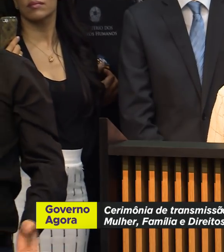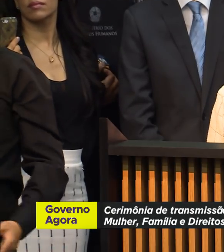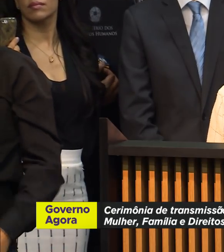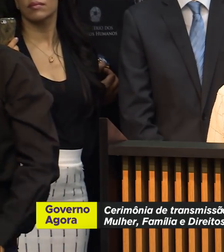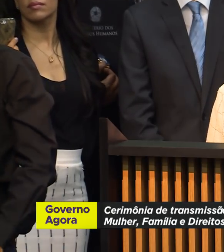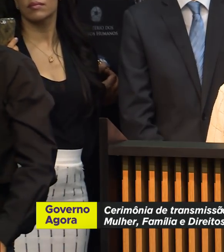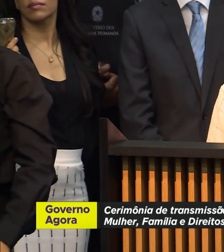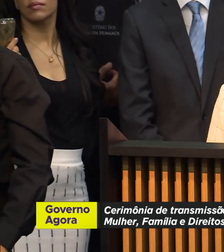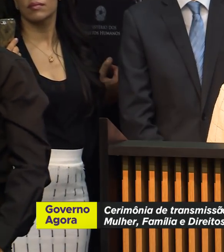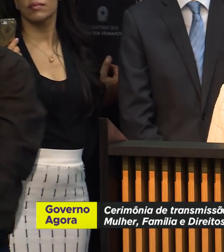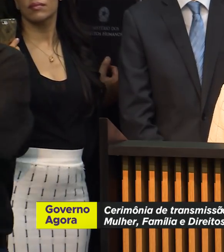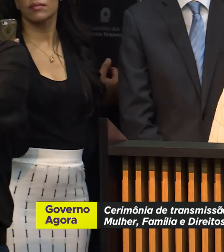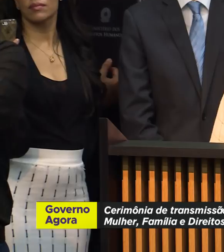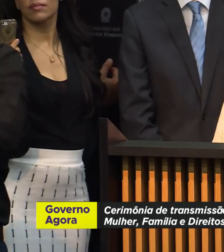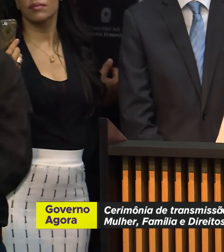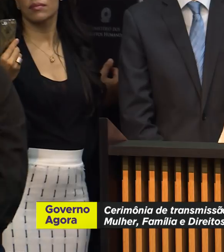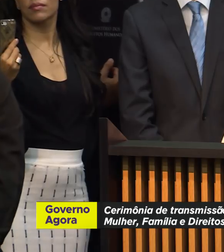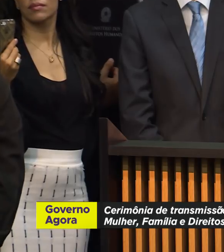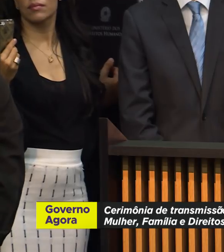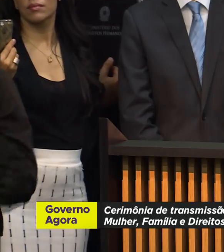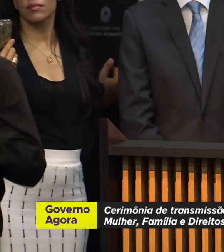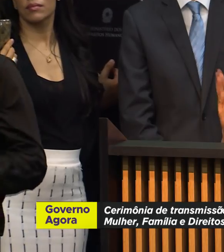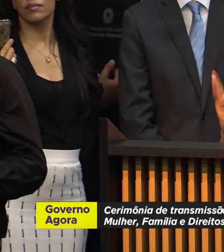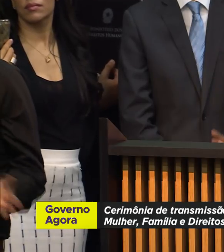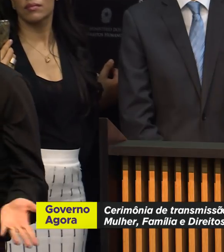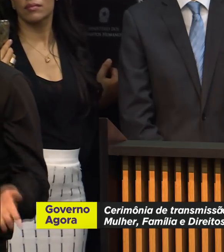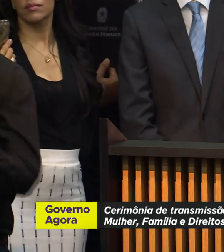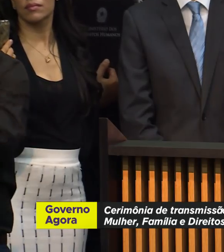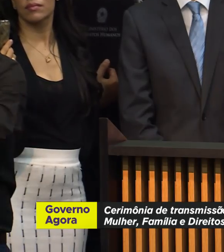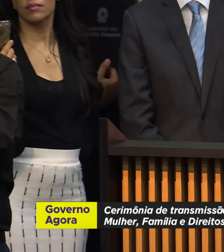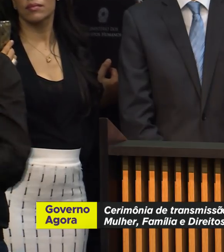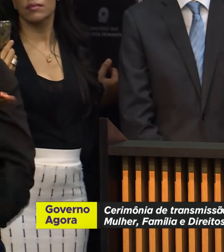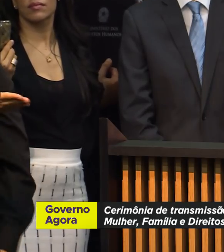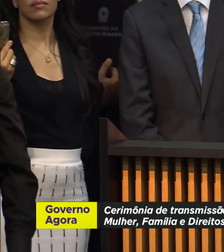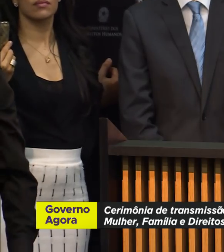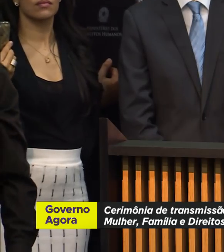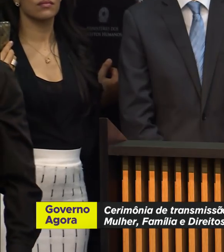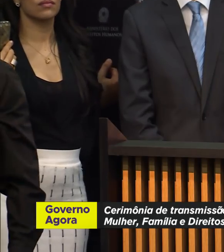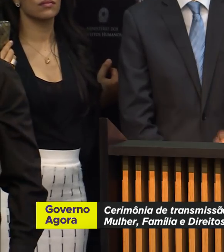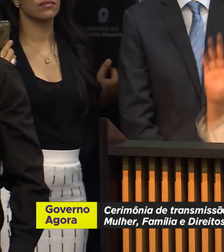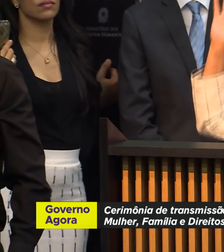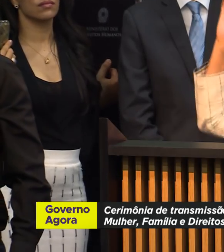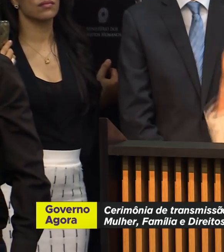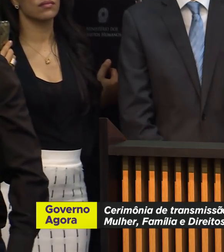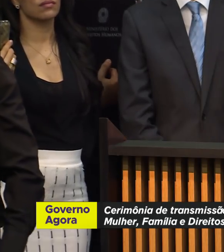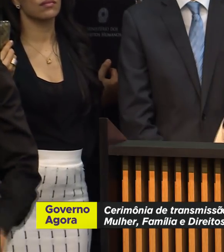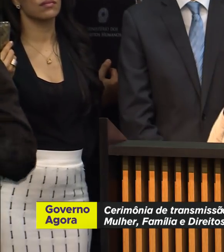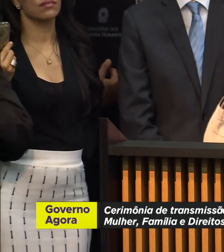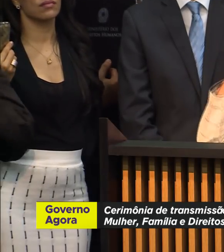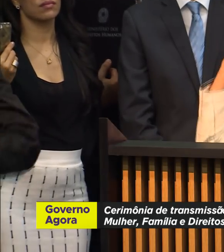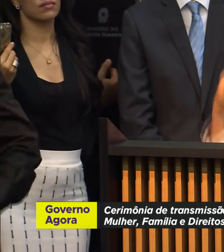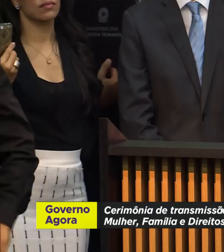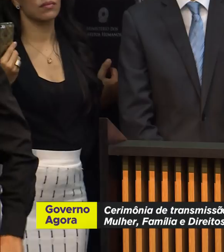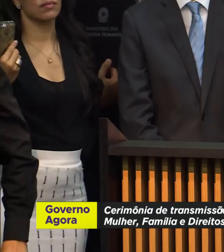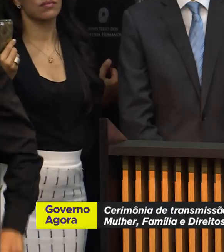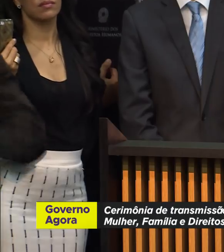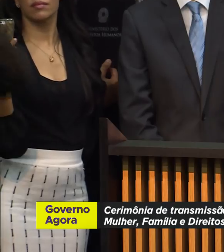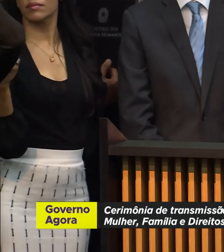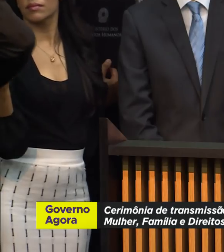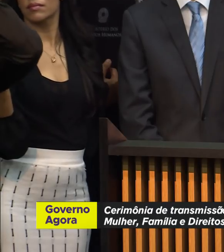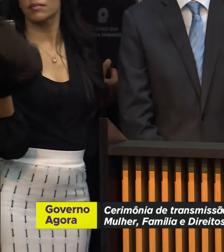dominante. Mães indígenas, eu quero que vocês que são mães imaginem uma mãe indígena lá no interior da